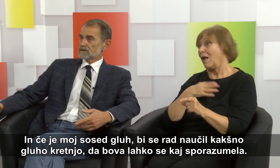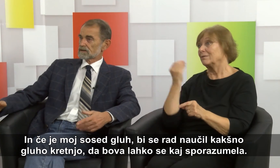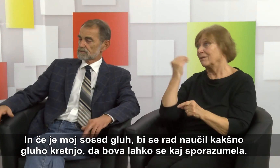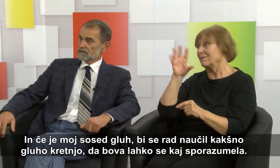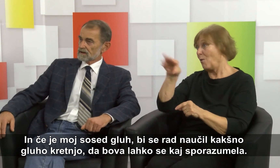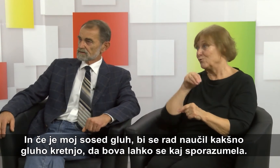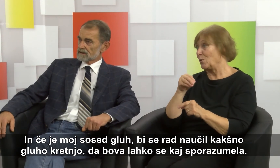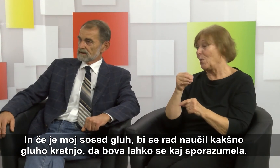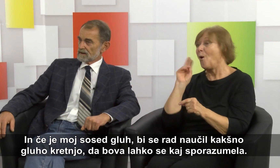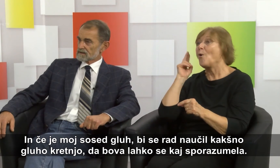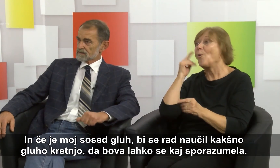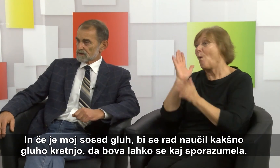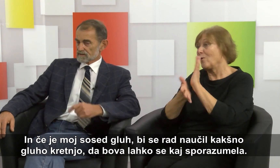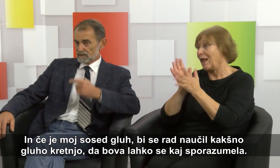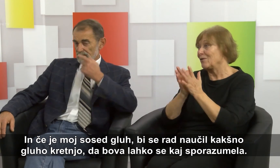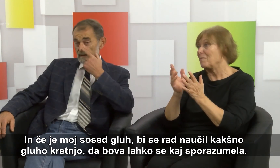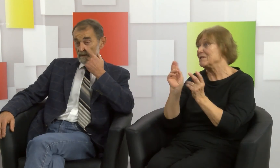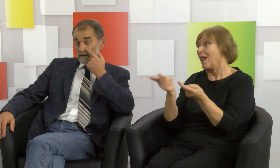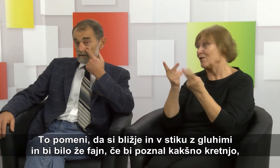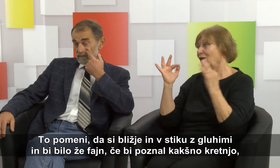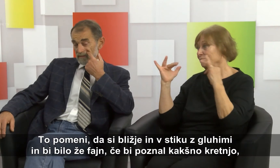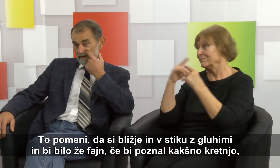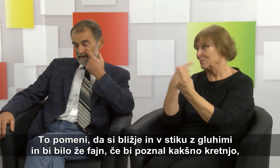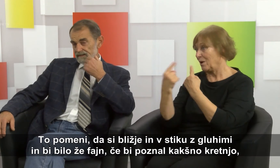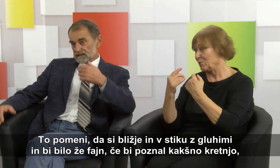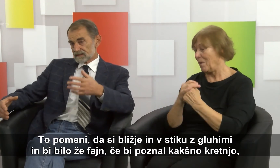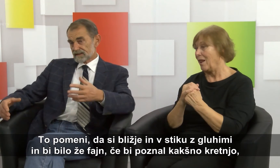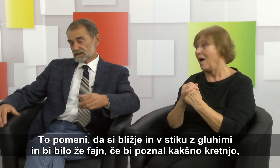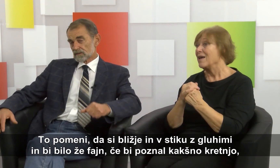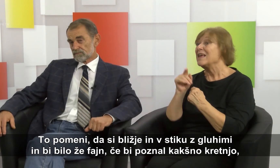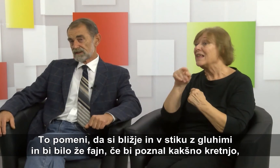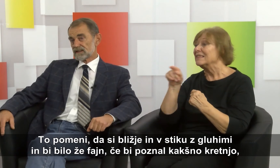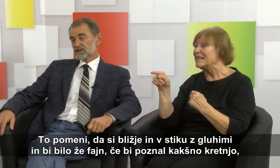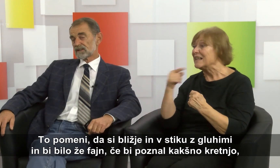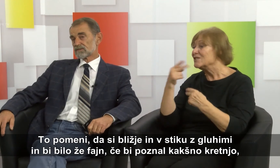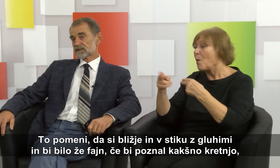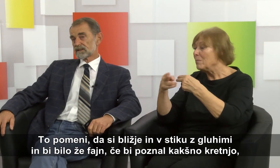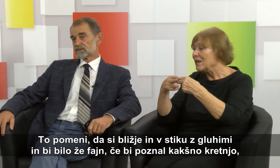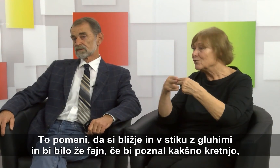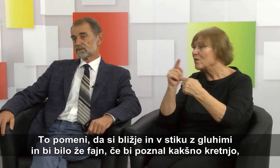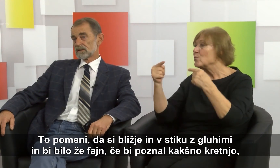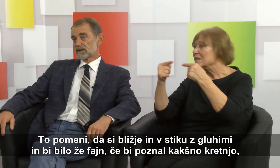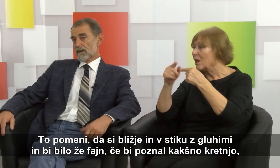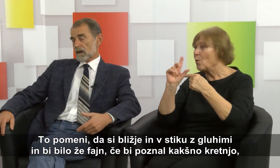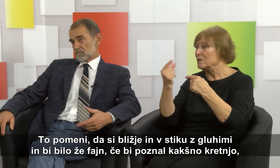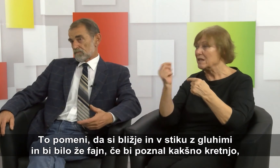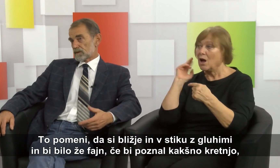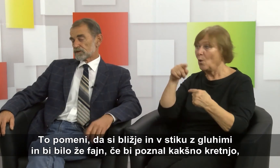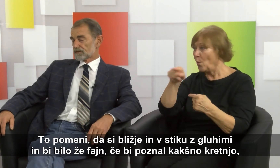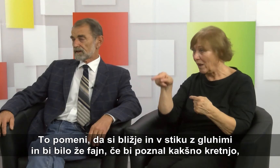da bova lahko kaj se sporazumeli. To pomeni, ne, da bliže in v stiku z gluhimi bi bilo že fajn,